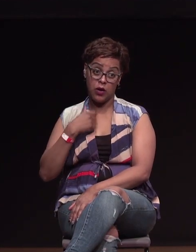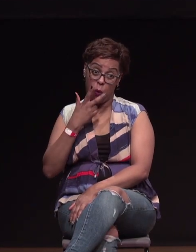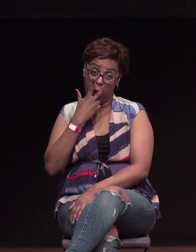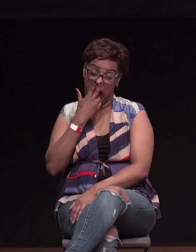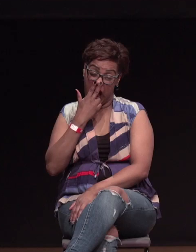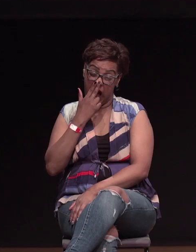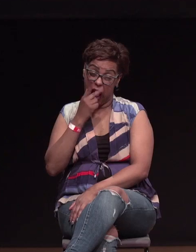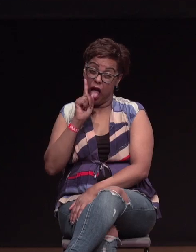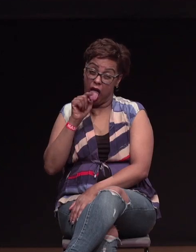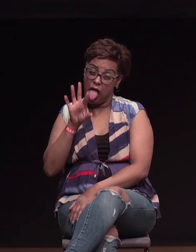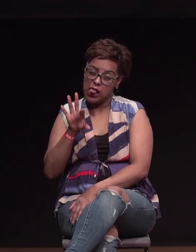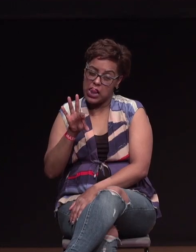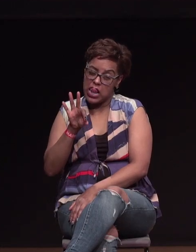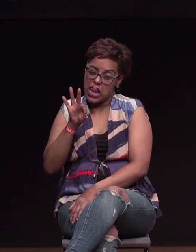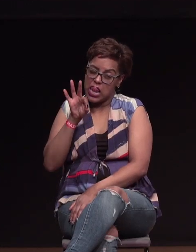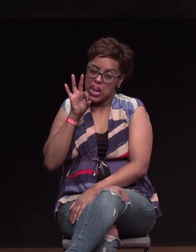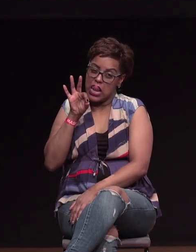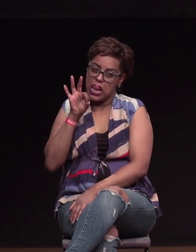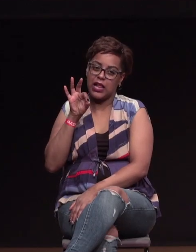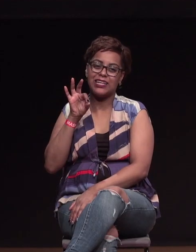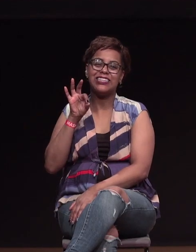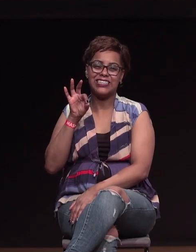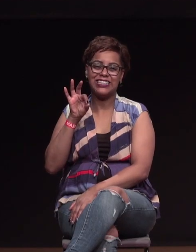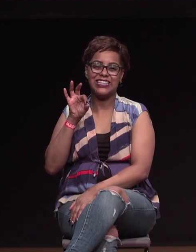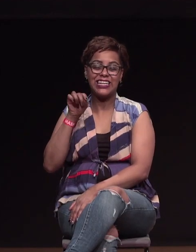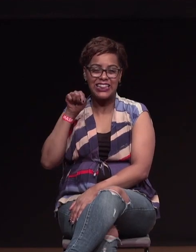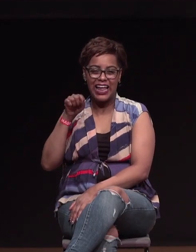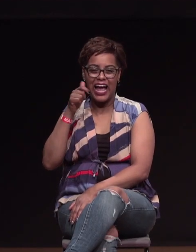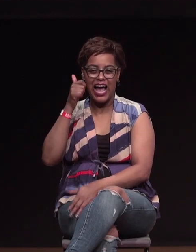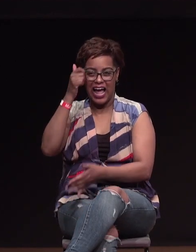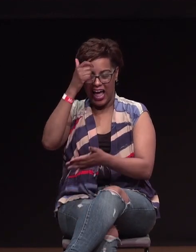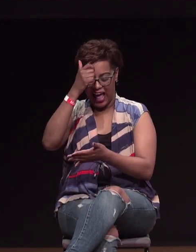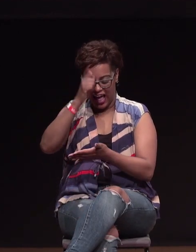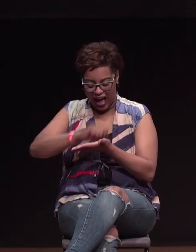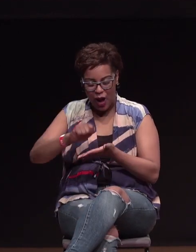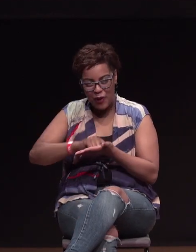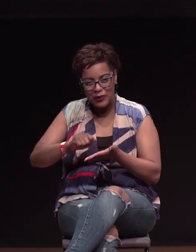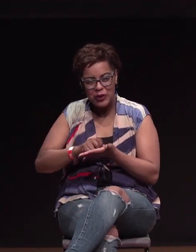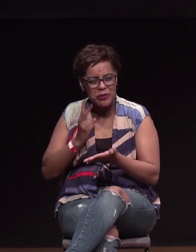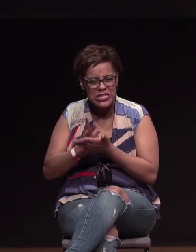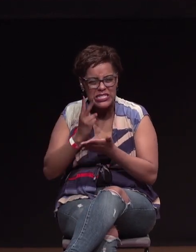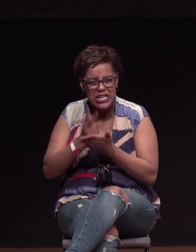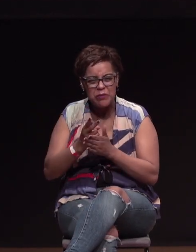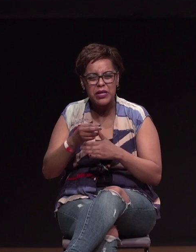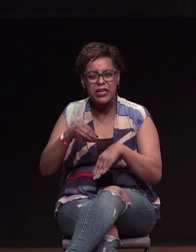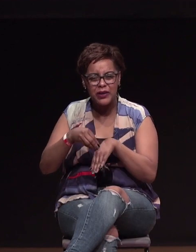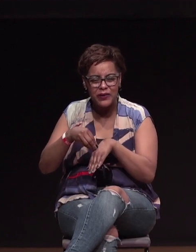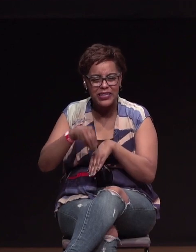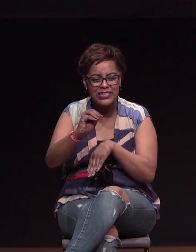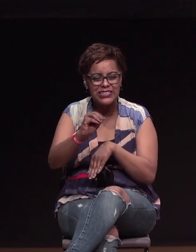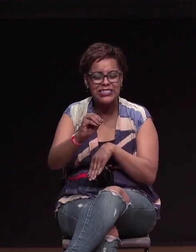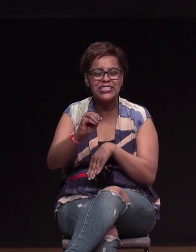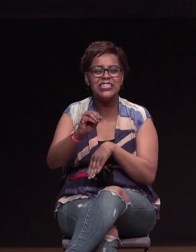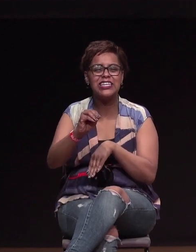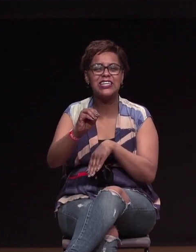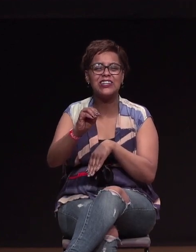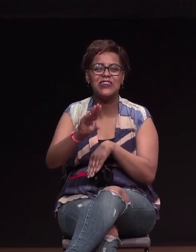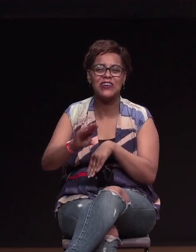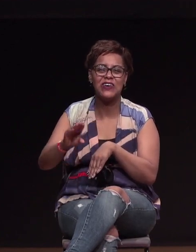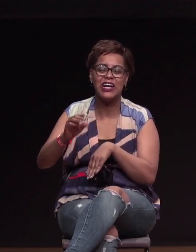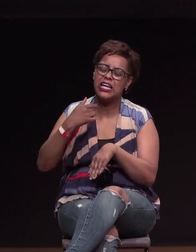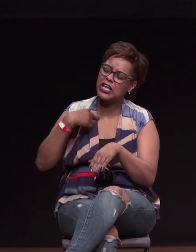da Maria Valéria, porque todas as vezes que eu falo isso e que ela está ela está falando e eu faço